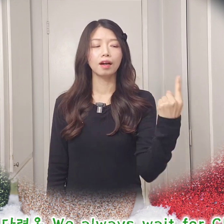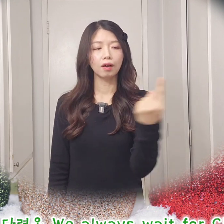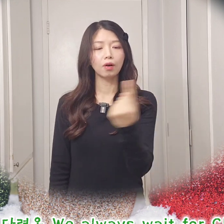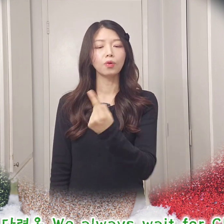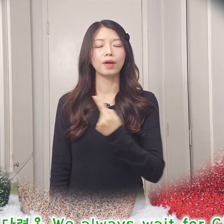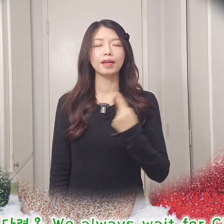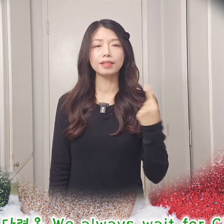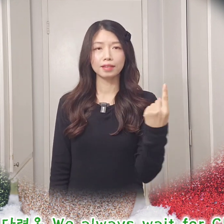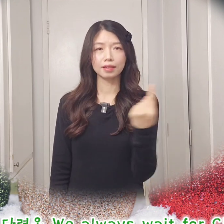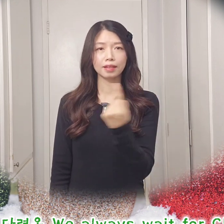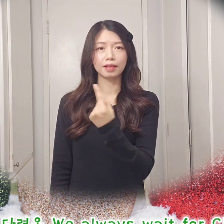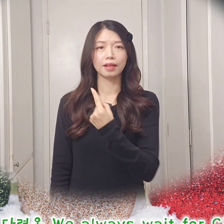always